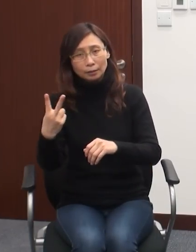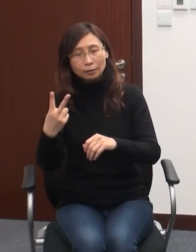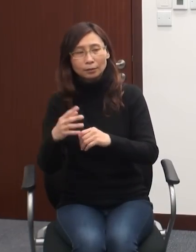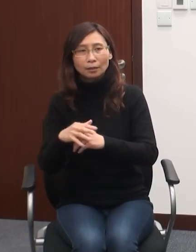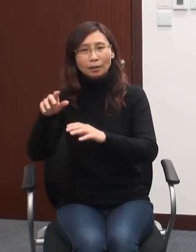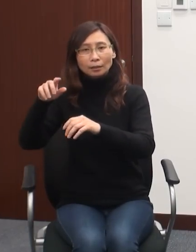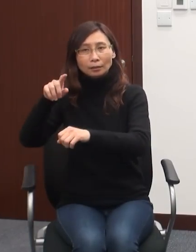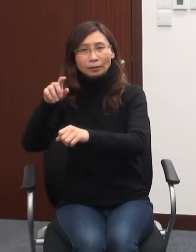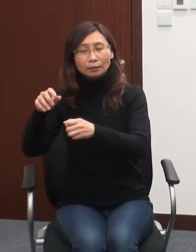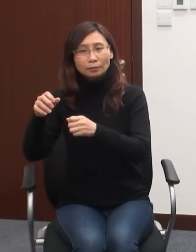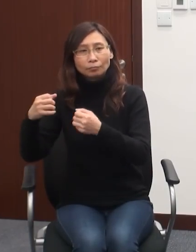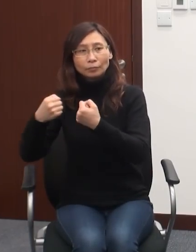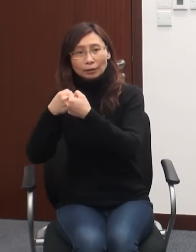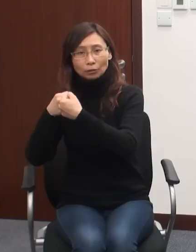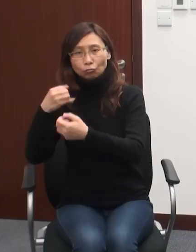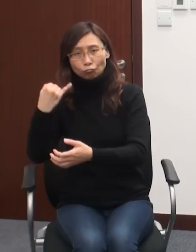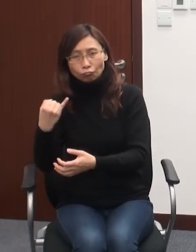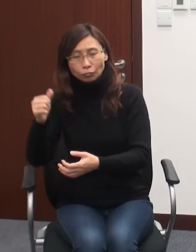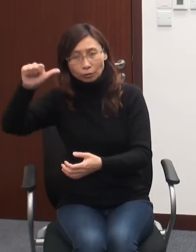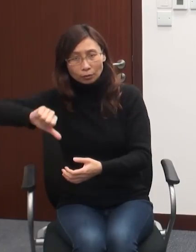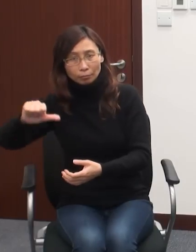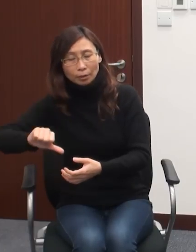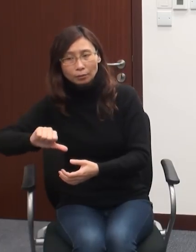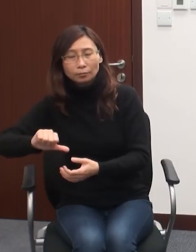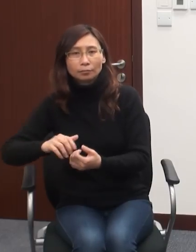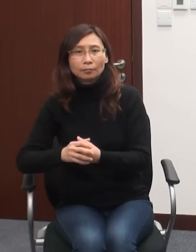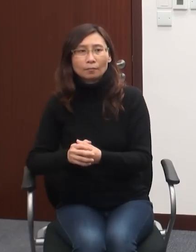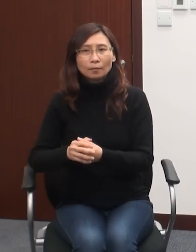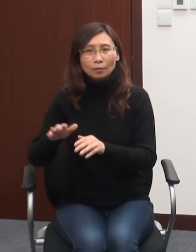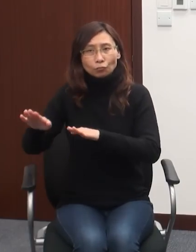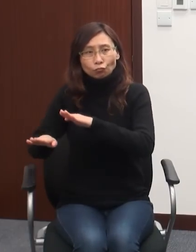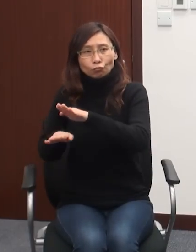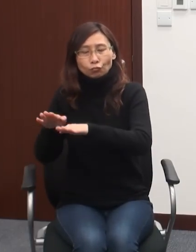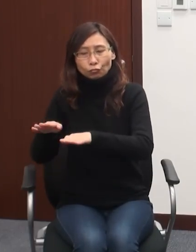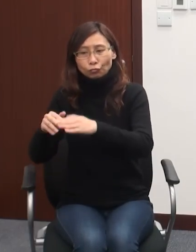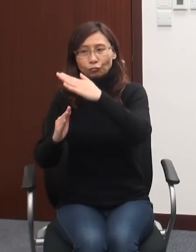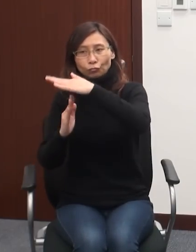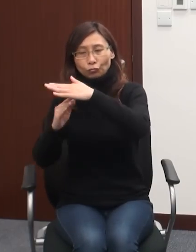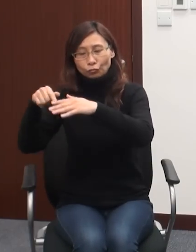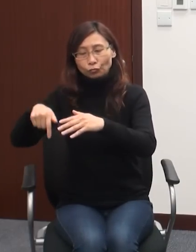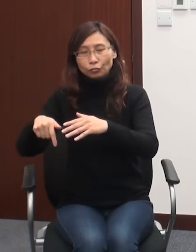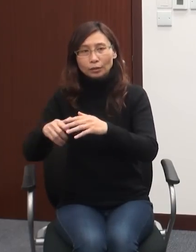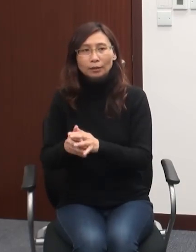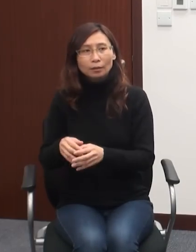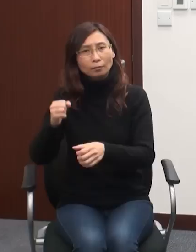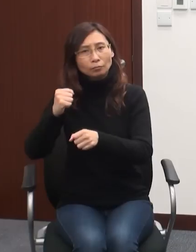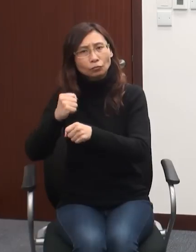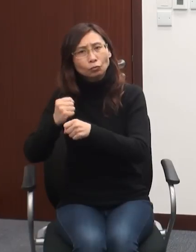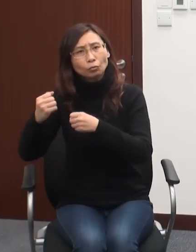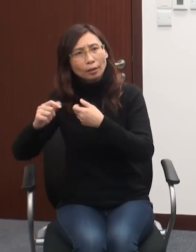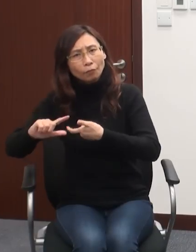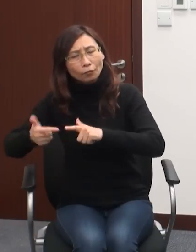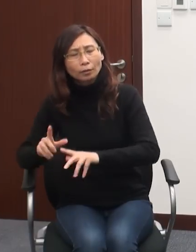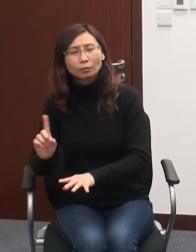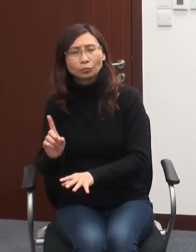果爭取唔到嘅時候，係咪即係呢個原地踏步啦？係咪原地踏步係點做啦？係咪？